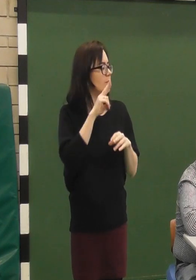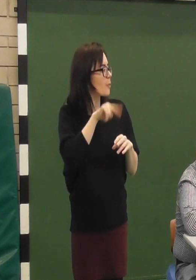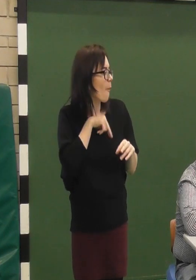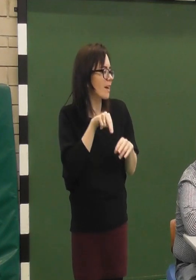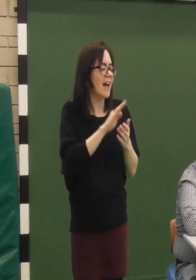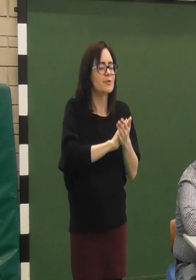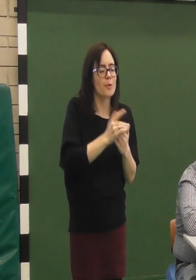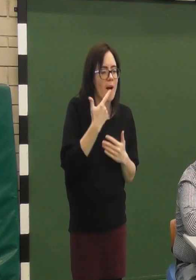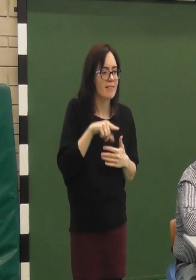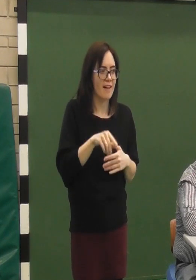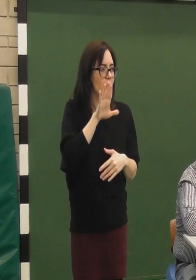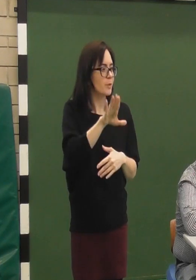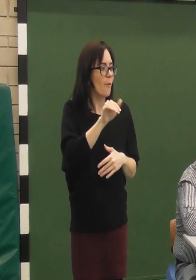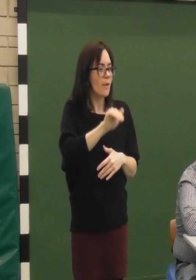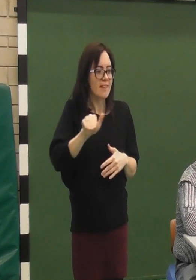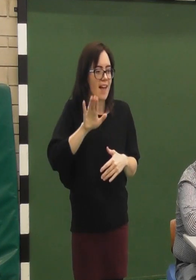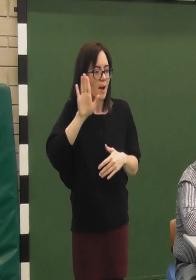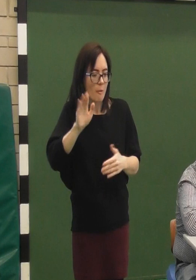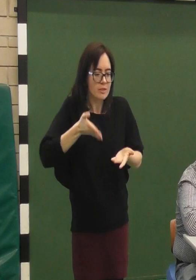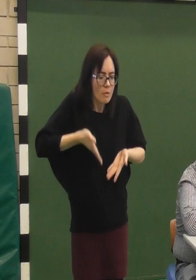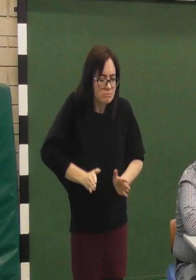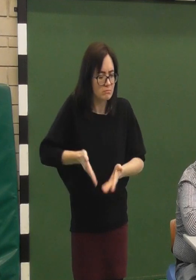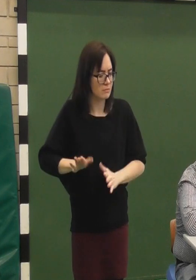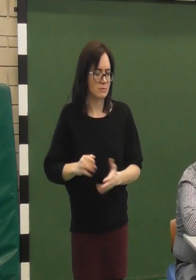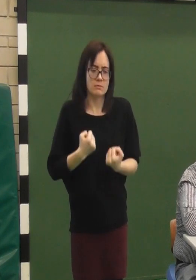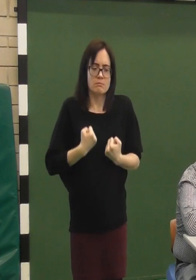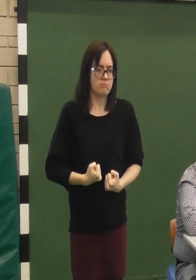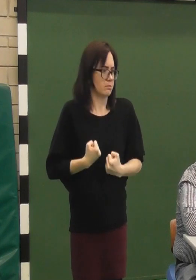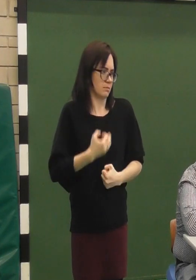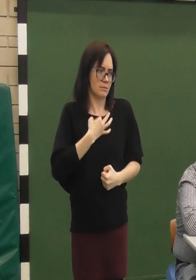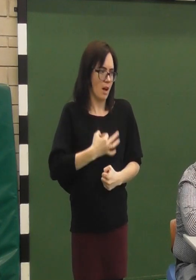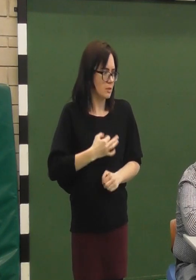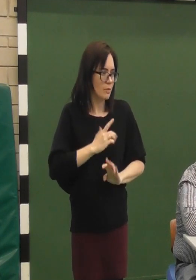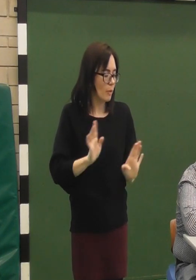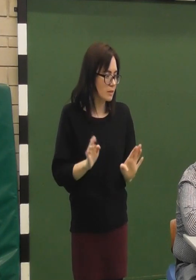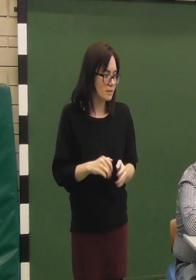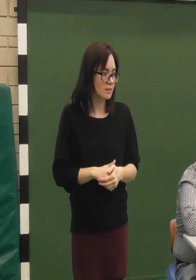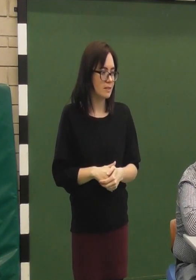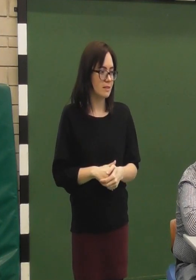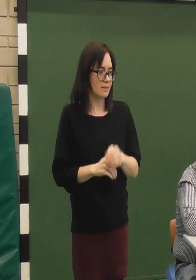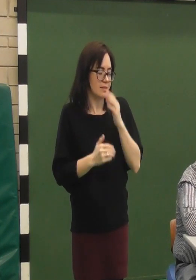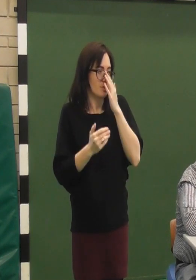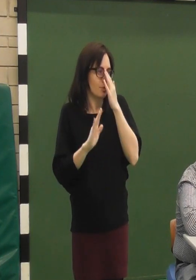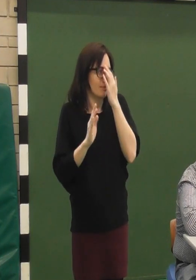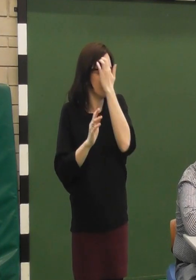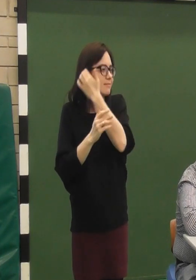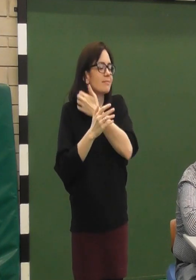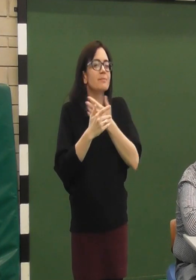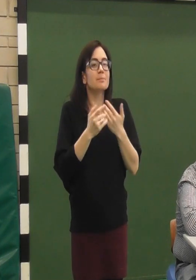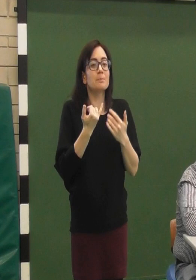5 gyerekét ott szülte meg. Szóval mindannyian olyan